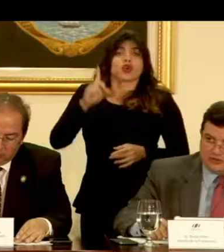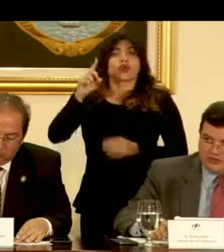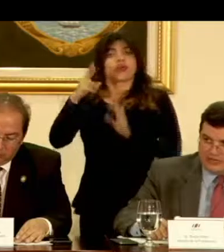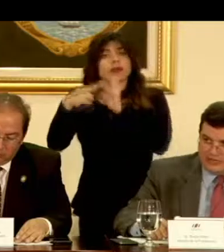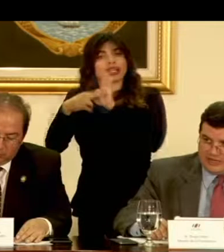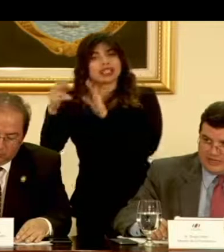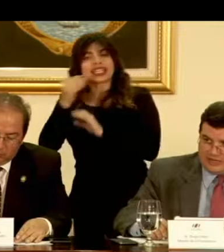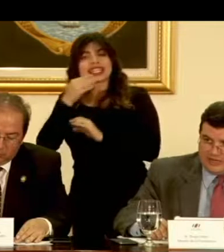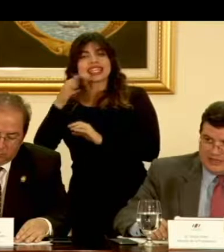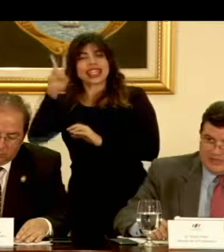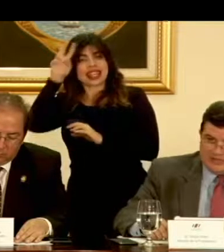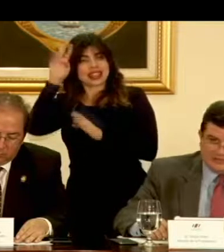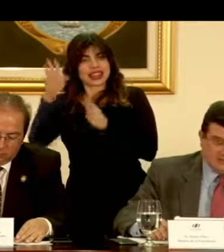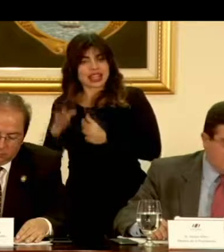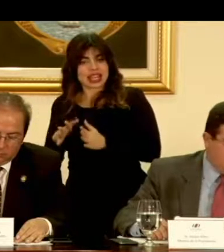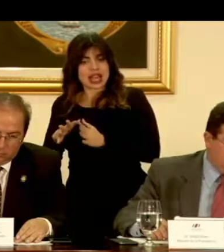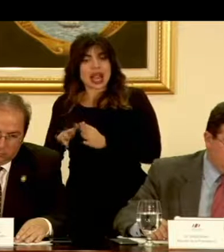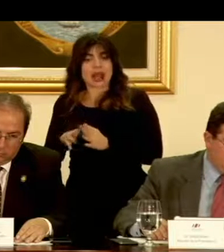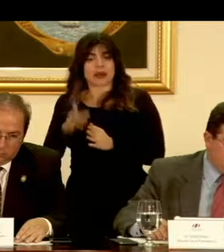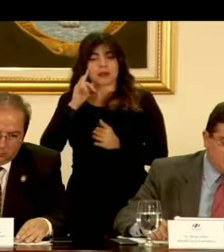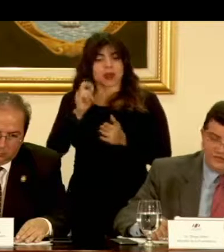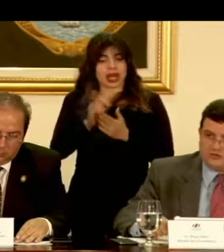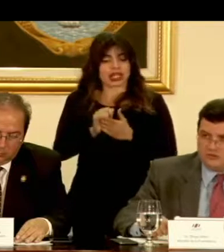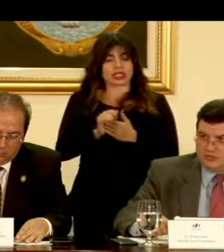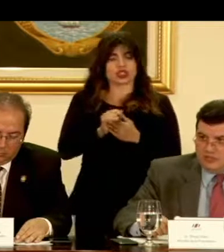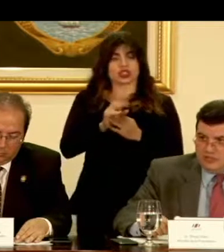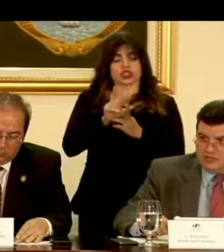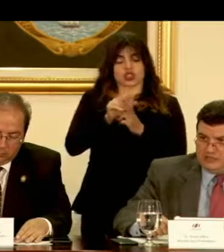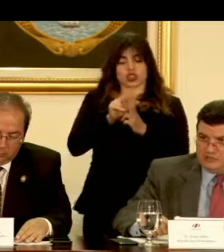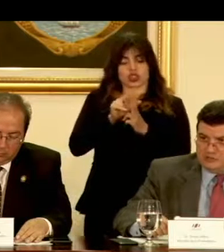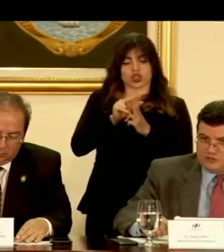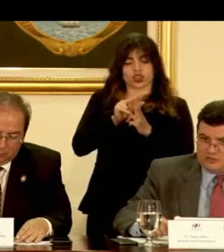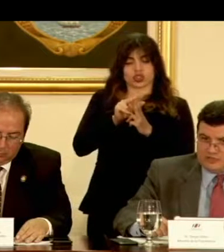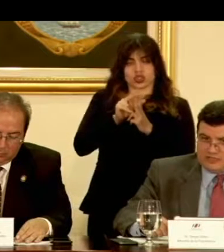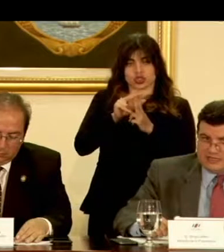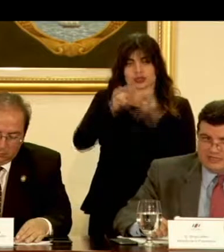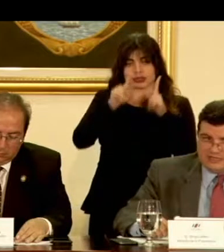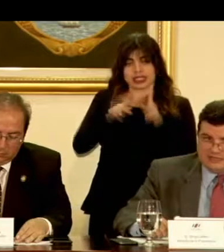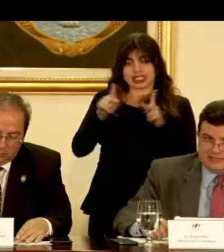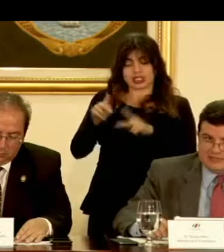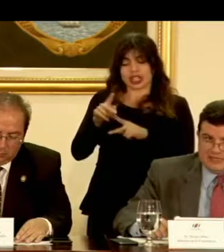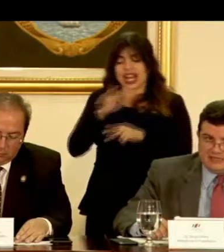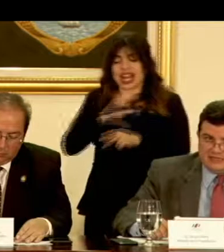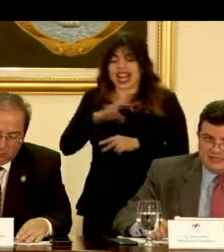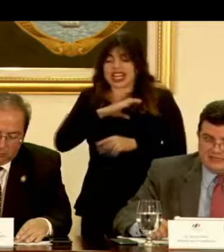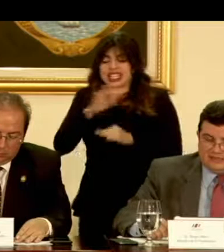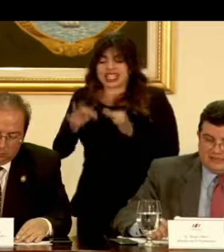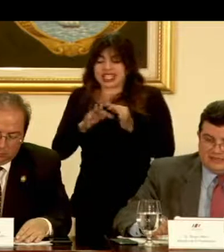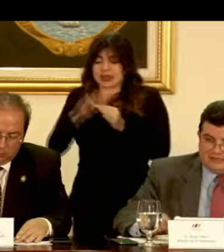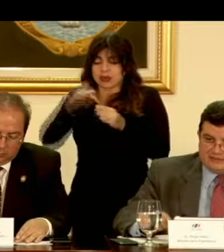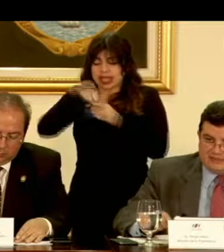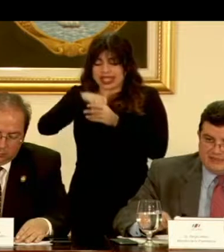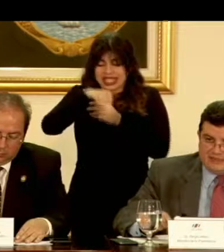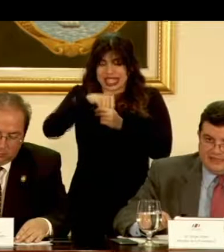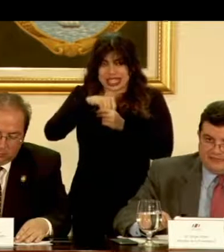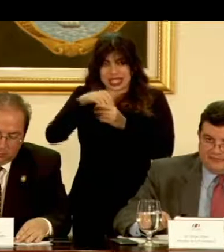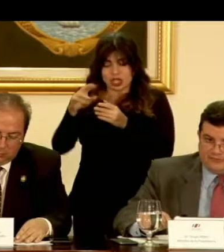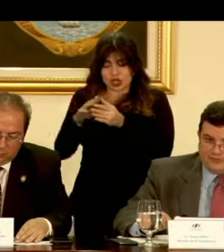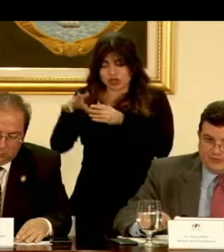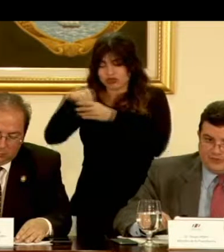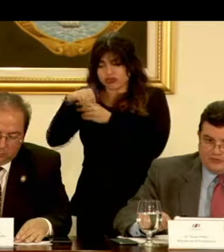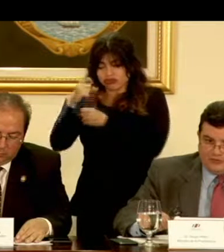concesionarios, asociaciones de desarrollo integral, sector cooperativo, representantes del gobierno, sector productivo y también el sector indígena.